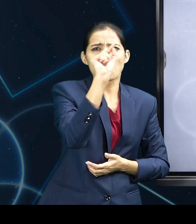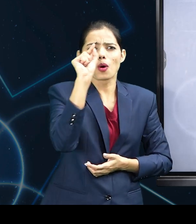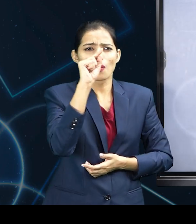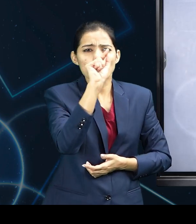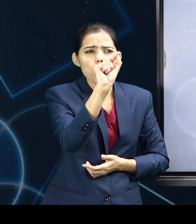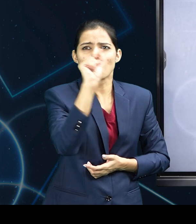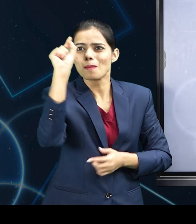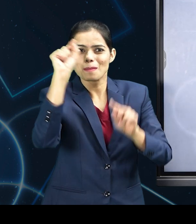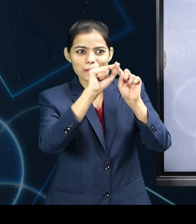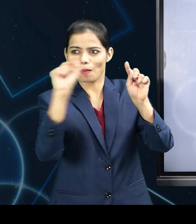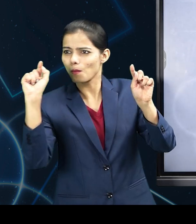प्लॉटिंग,